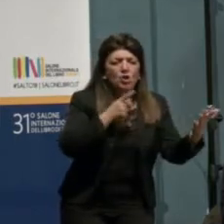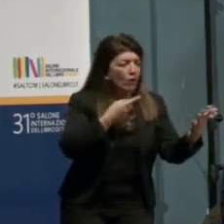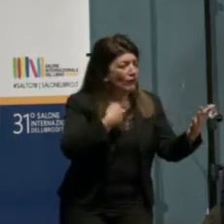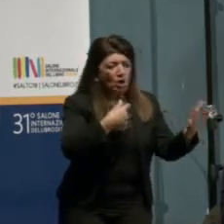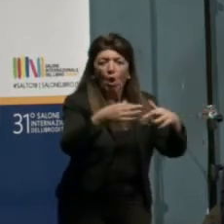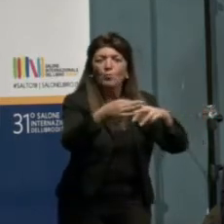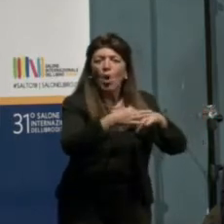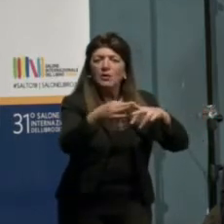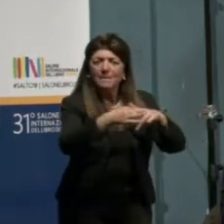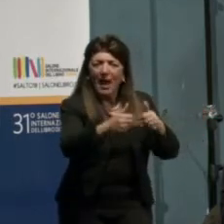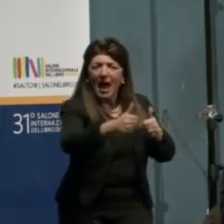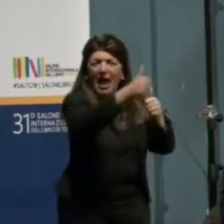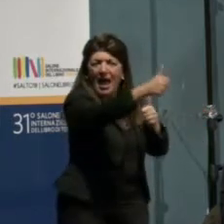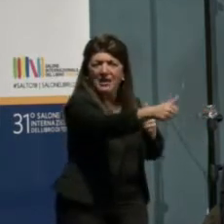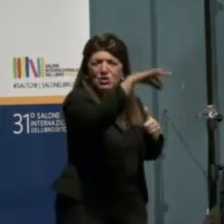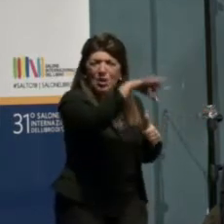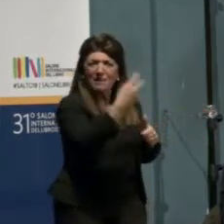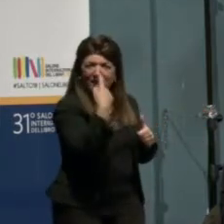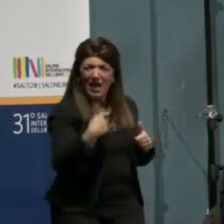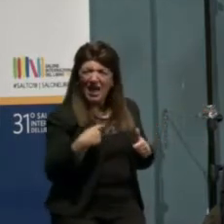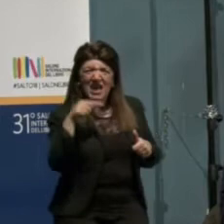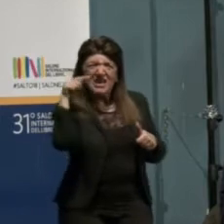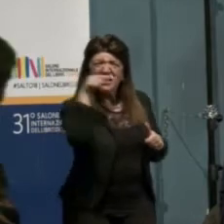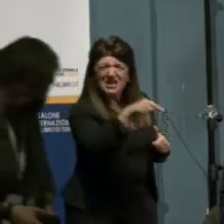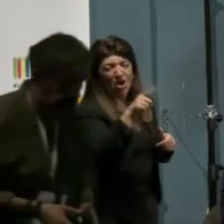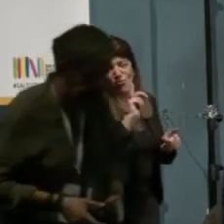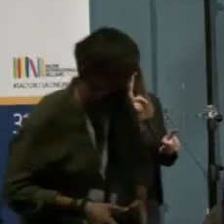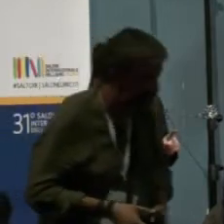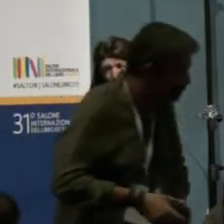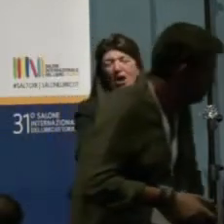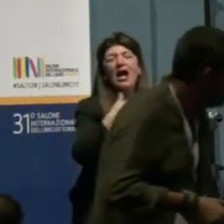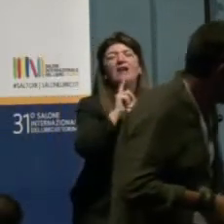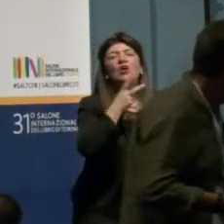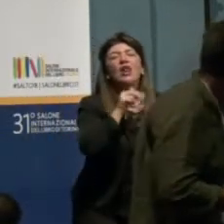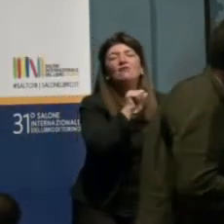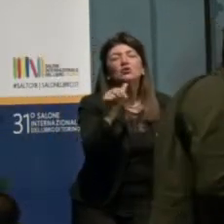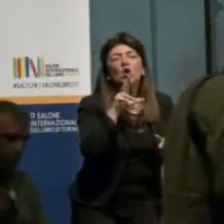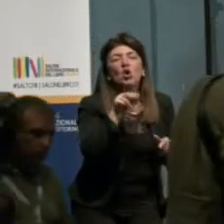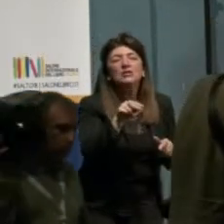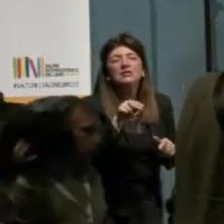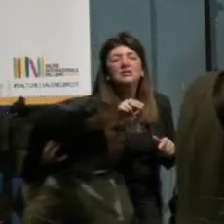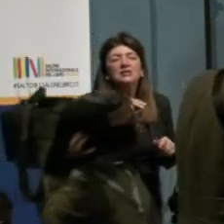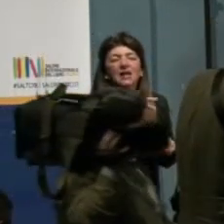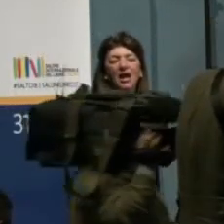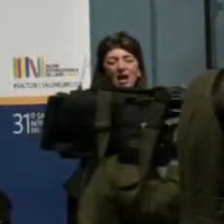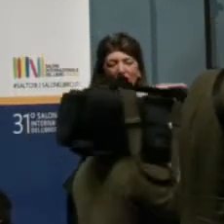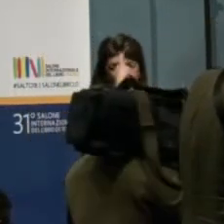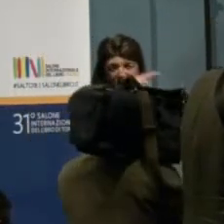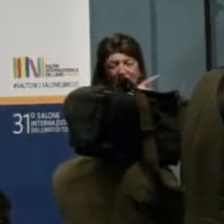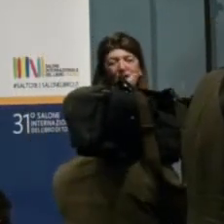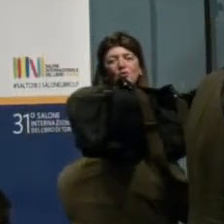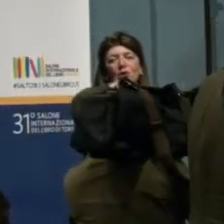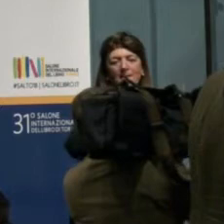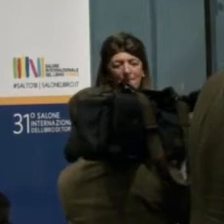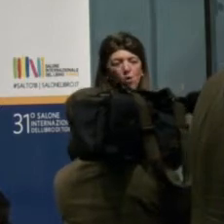marito naturalmente poi parlare ma volevo dire che sanno che possono contare su queste